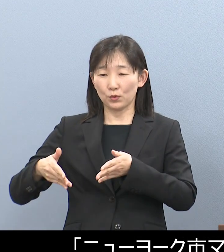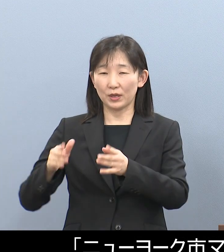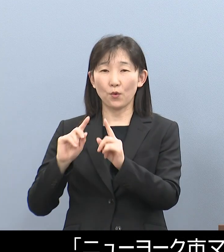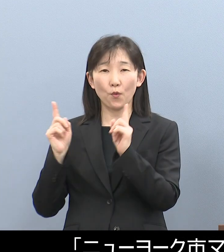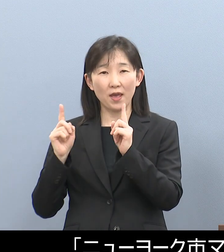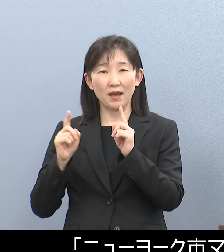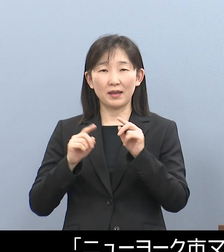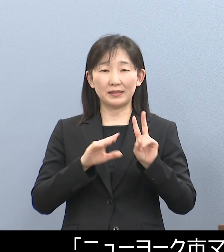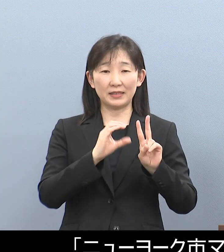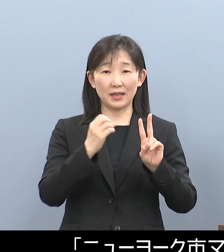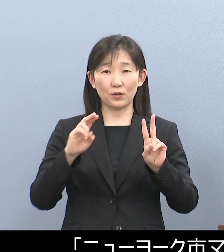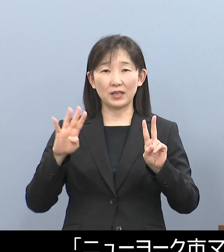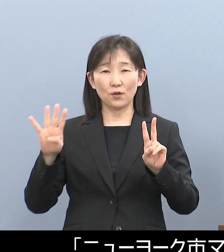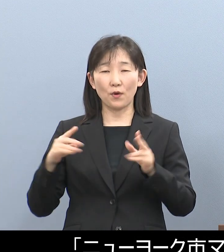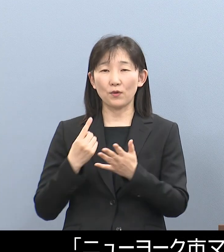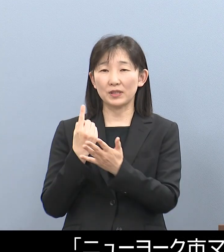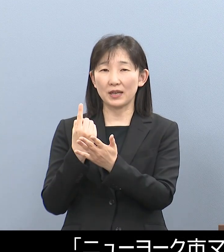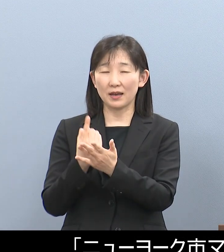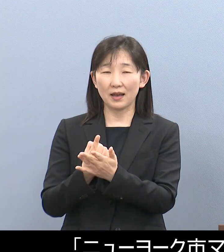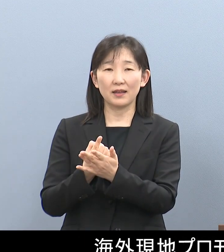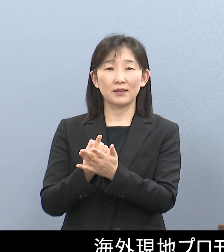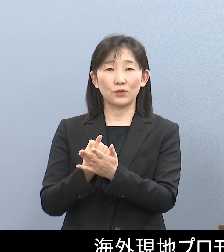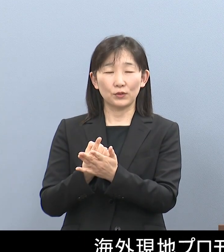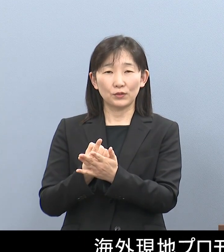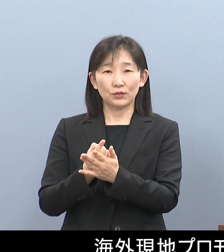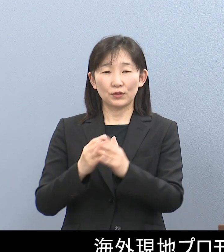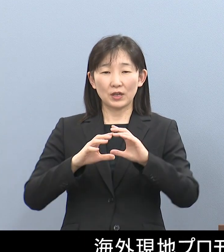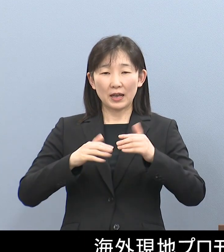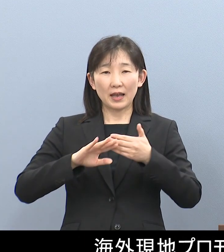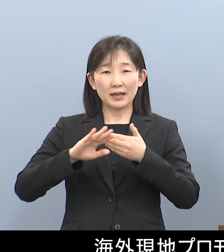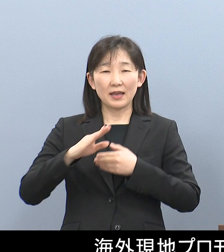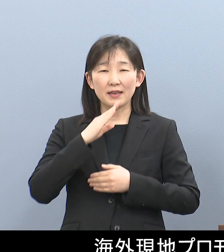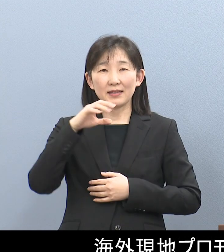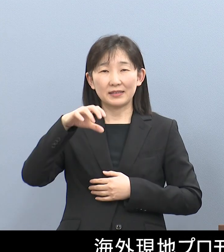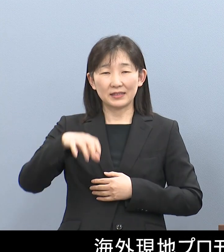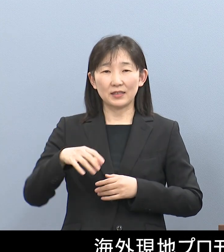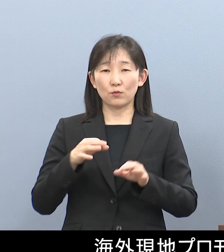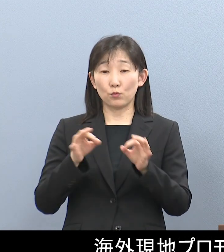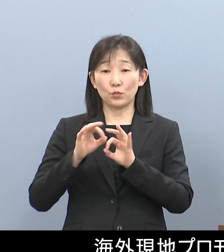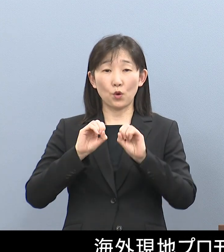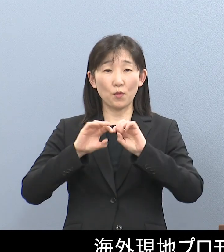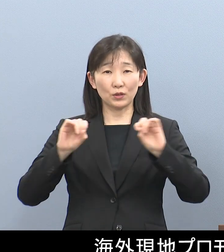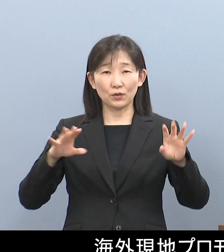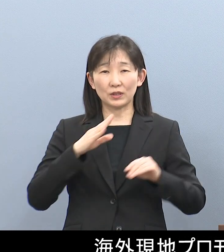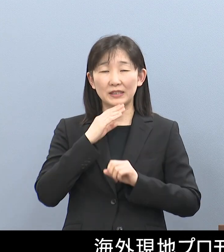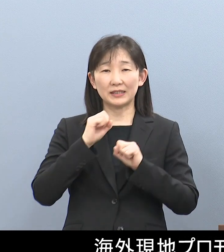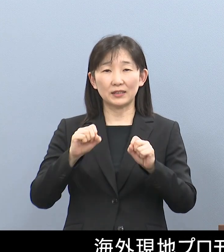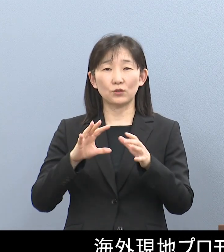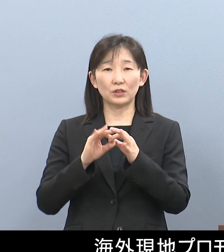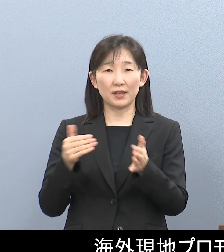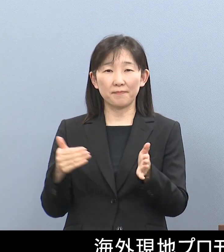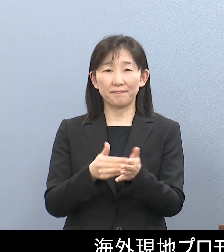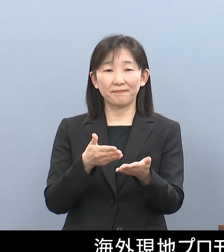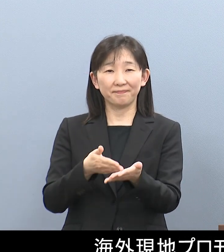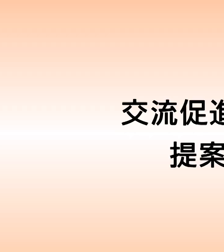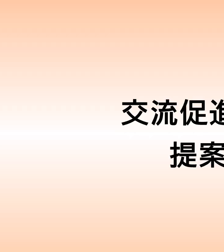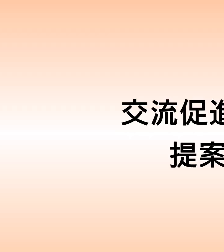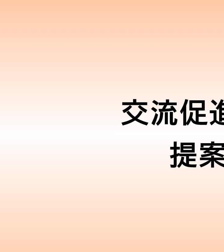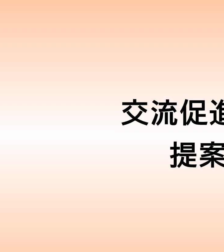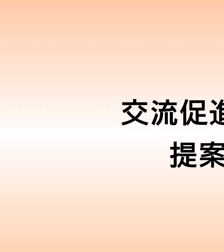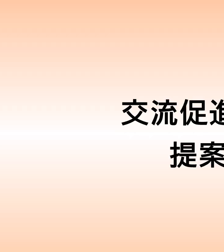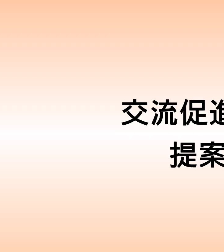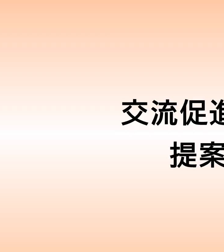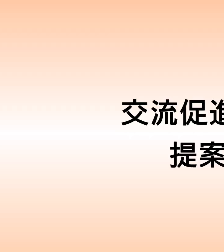ア2024への参加による海外現地プロモーションの実施については以上でございます。